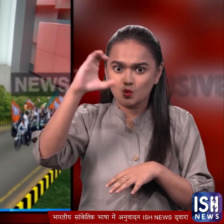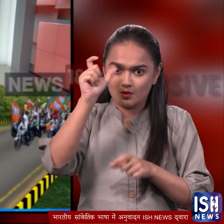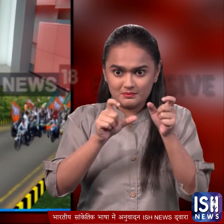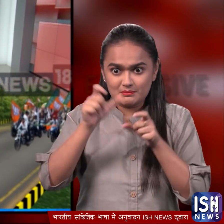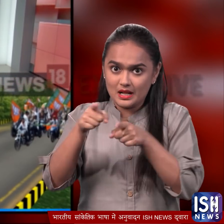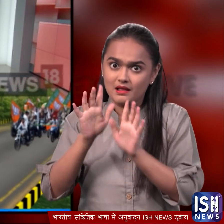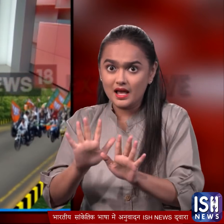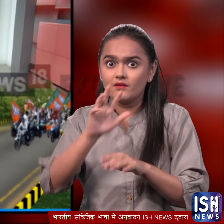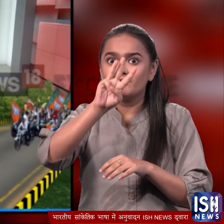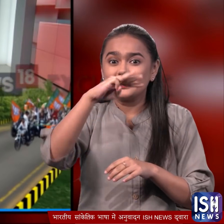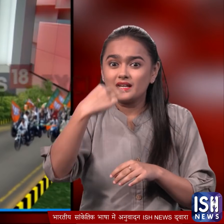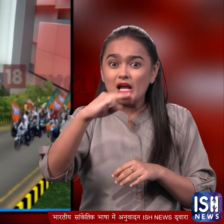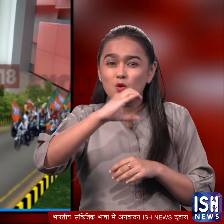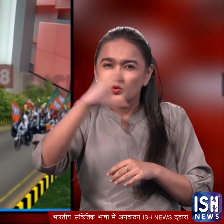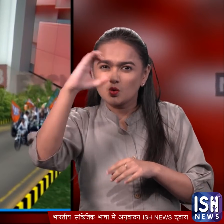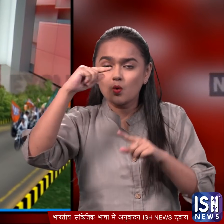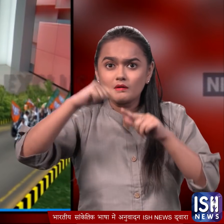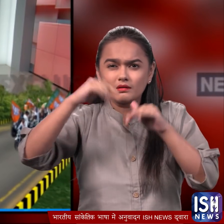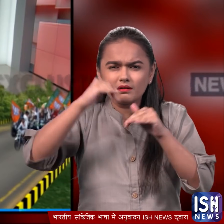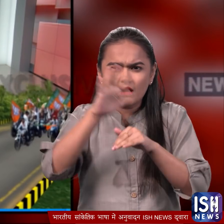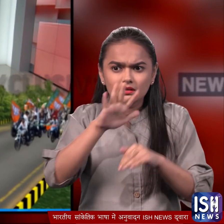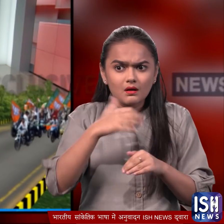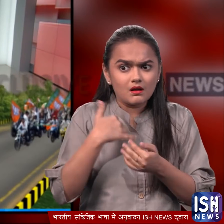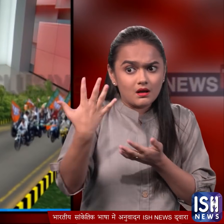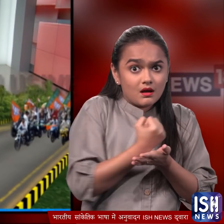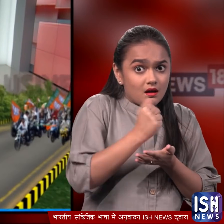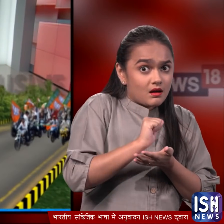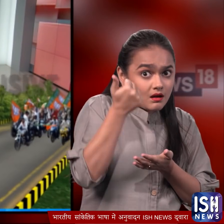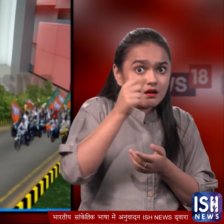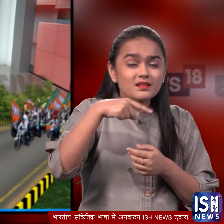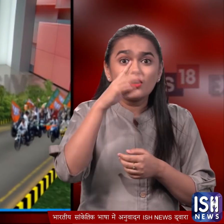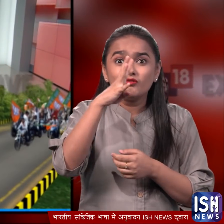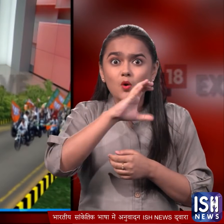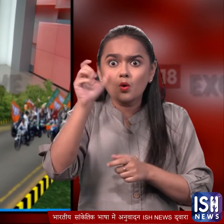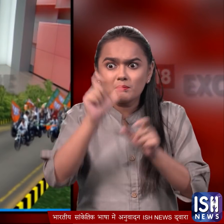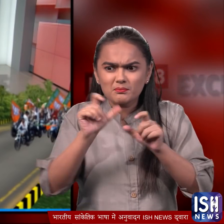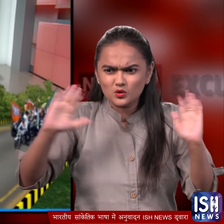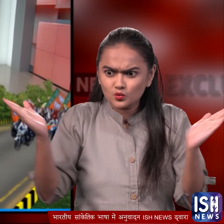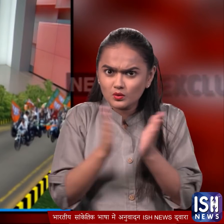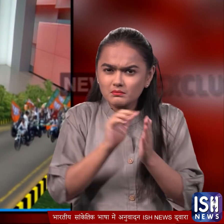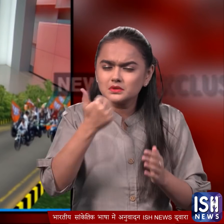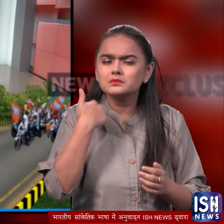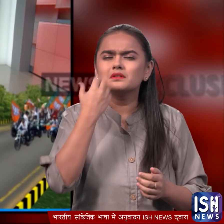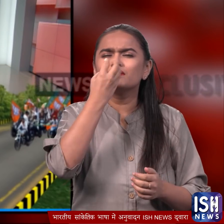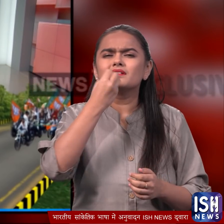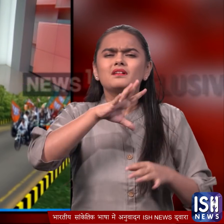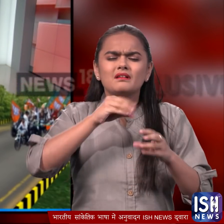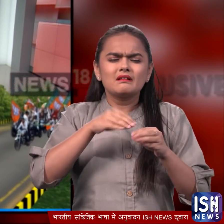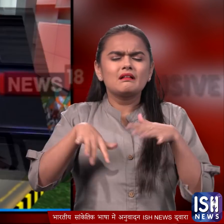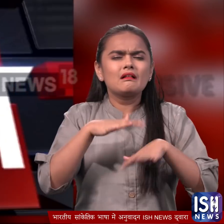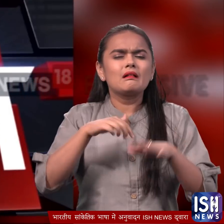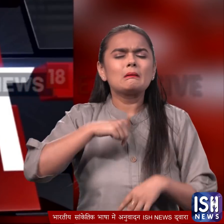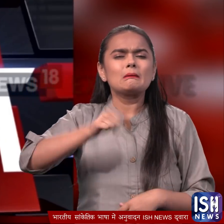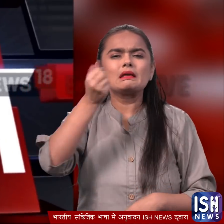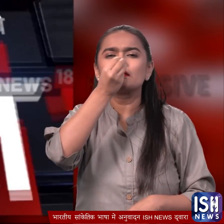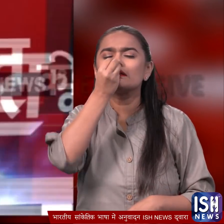पर 3.5 करोड़ के करीब वोट मिल गए, तो अगर 4 करोड़ सदस्य बन गए तो चुनाव में पार्टी की राह आसान हो